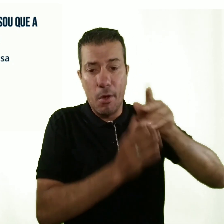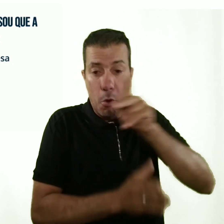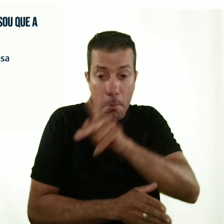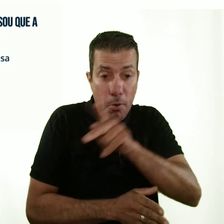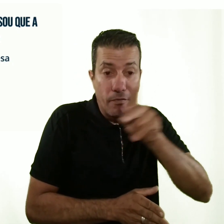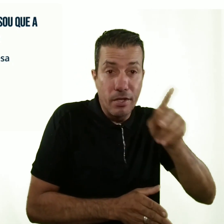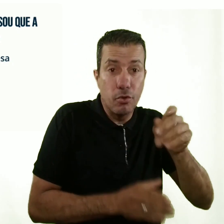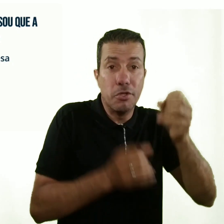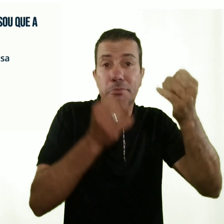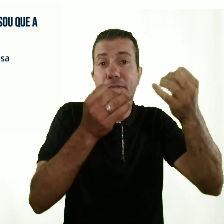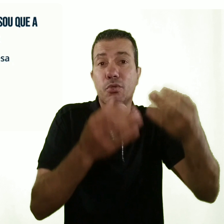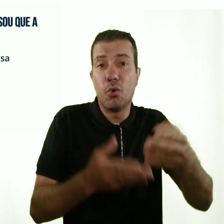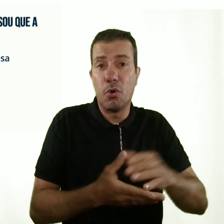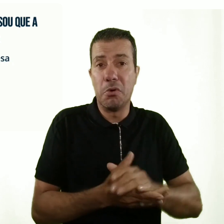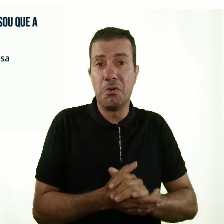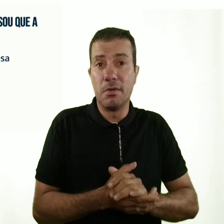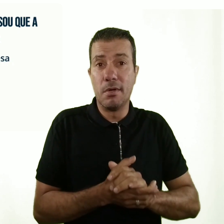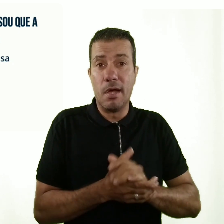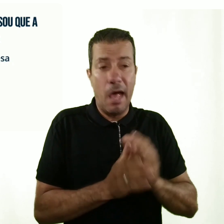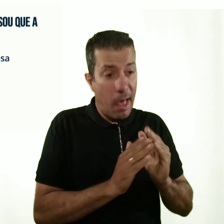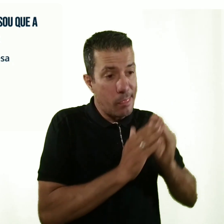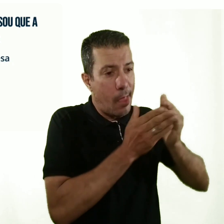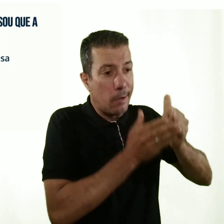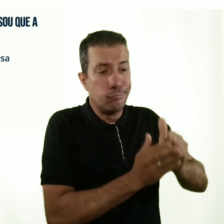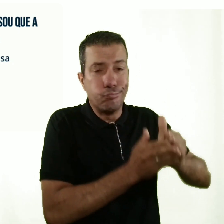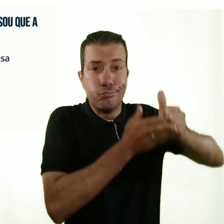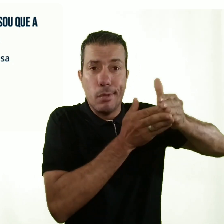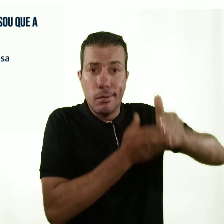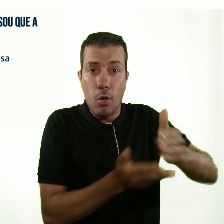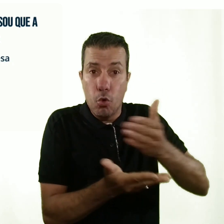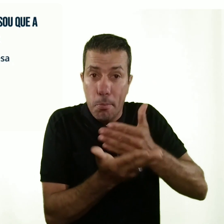assim, as grandes navegações começaram a